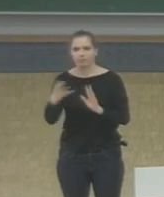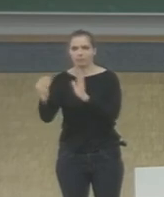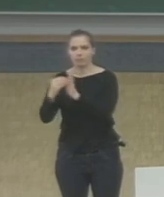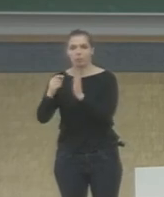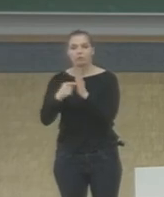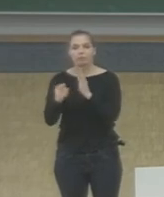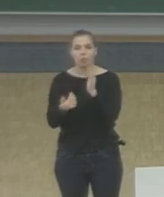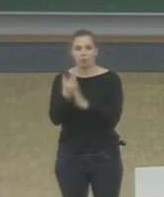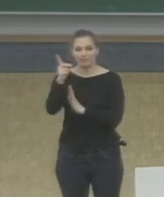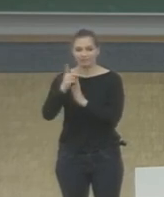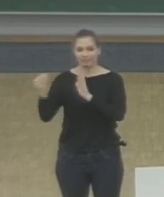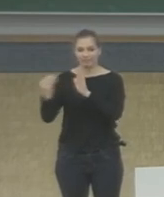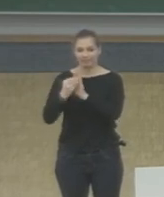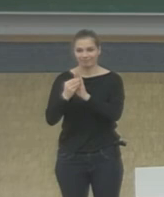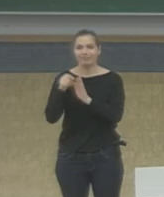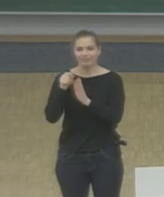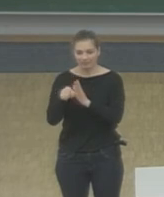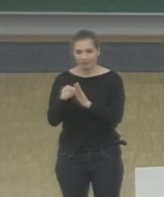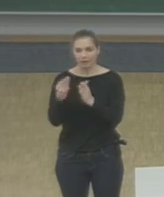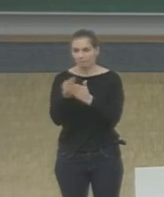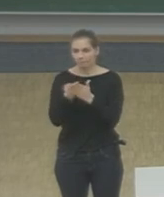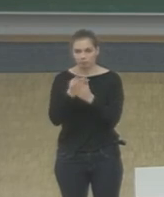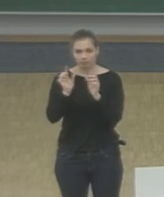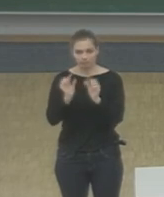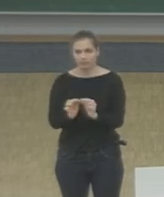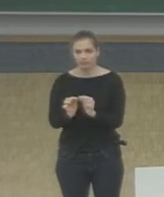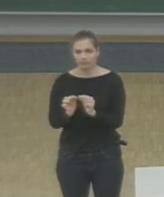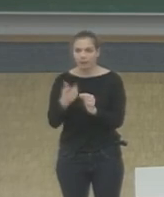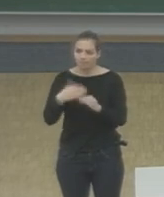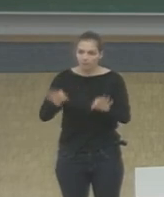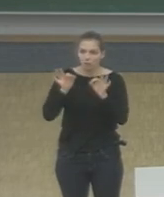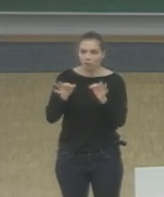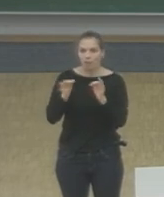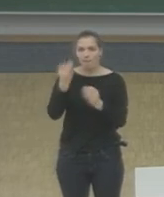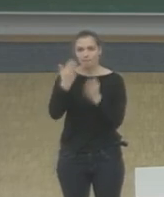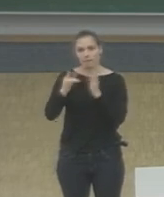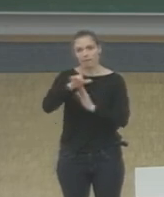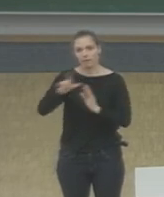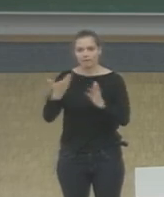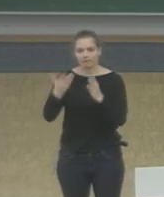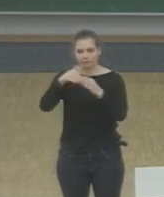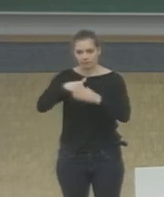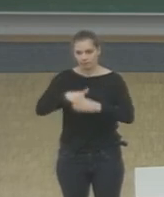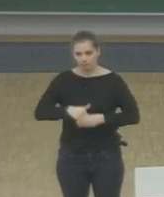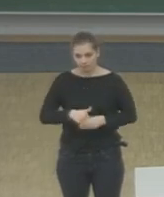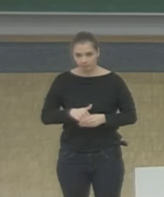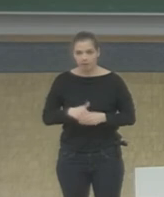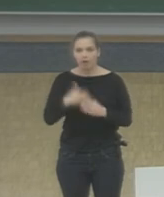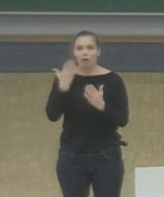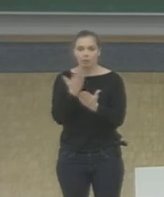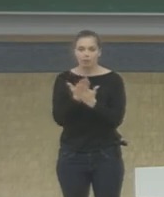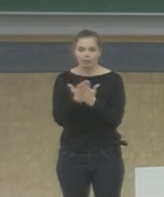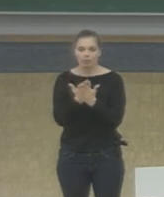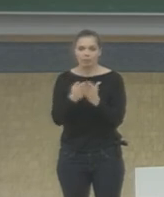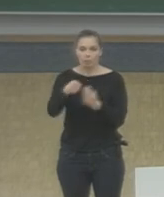beschreibt nämlich in den ersten beiden Sätzen deutlich konkreter, was die tatsächlich geprüfte Mathematical Literacy beinhaltet, nämlich ein